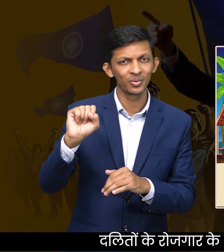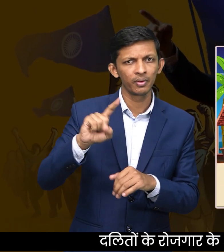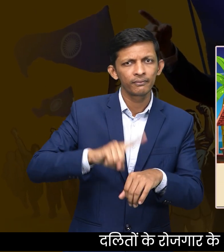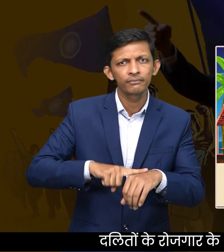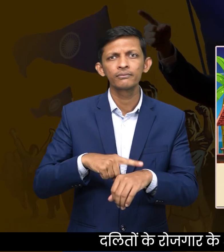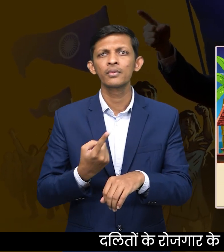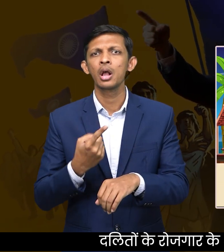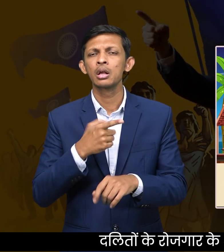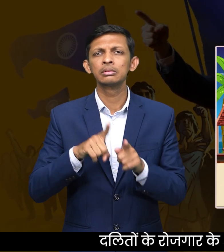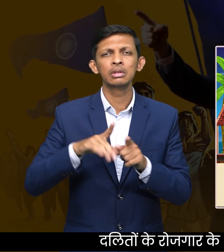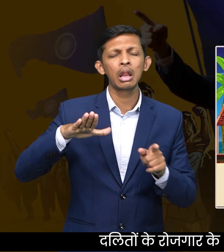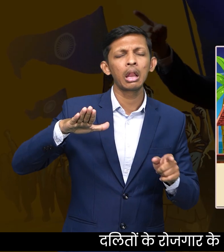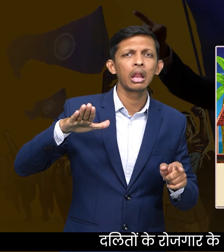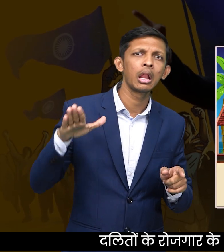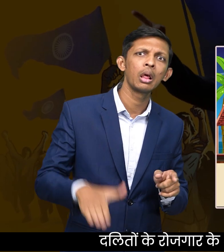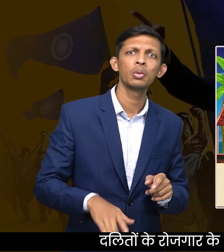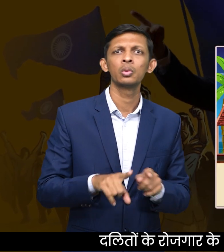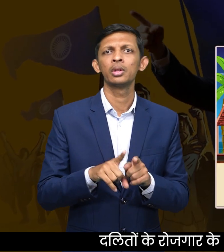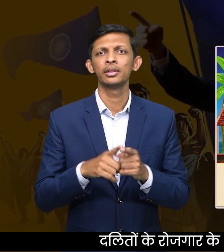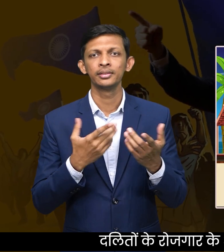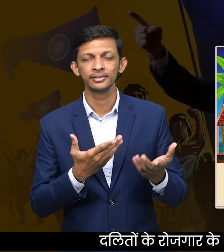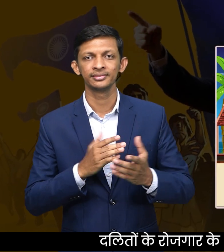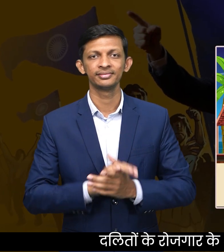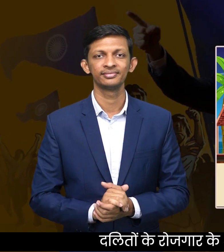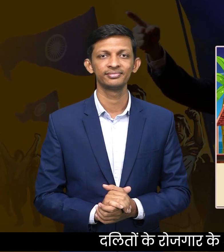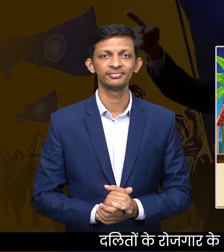के रोजगार के अवसरों और गरिमा को सीमित करता है।